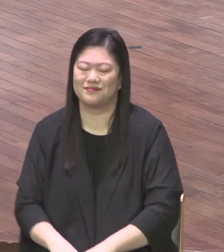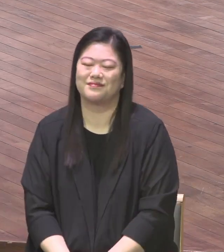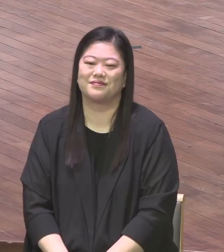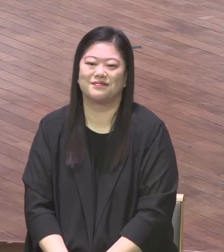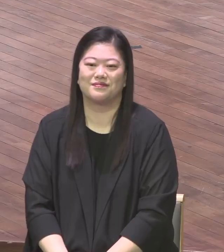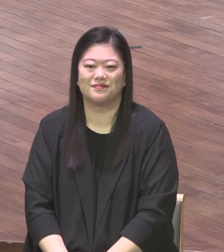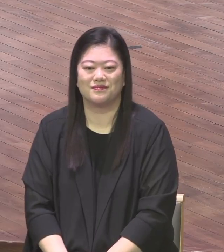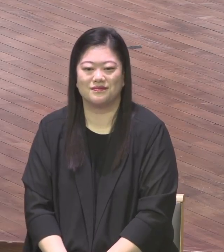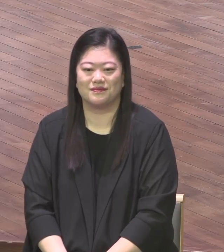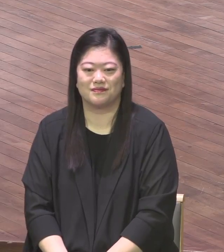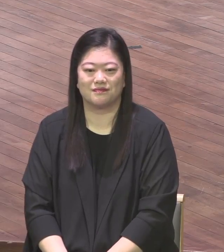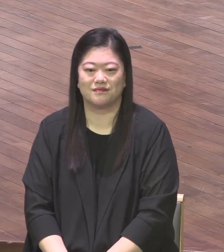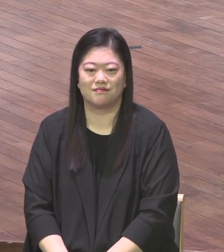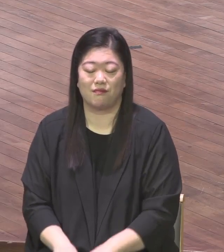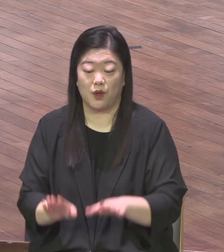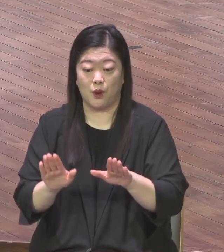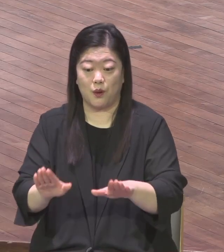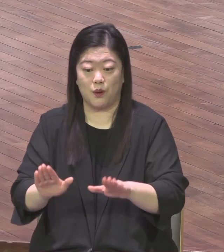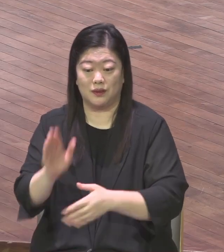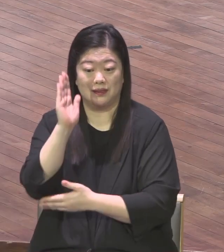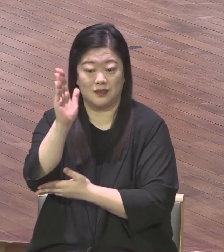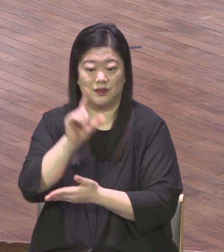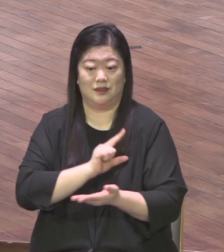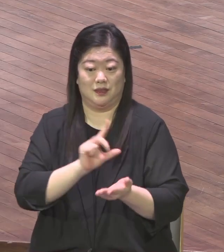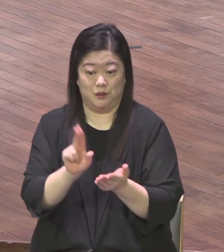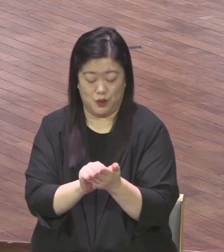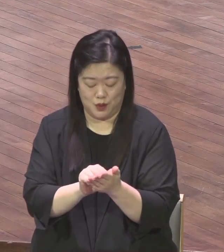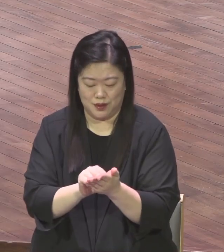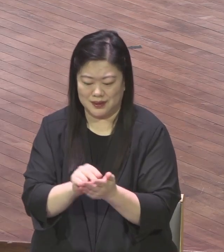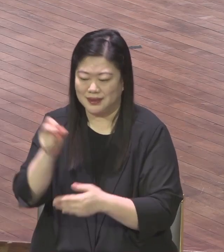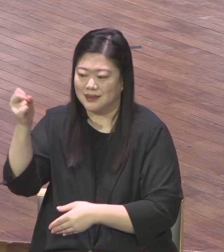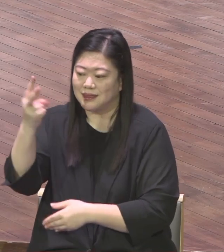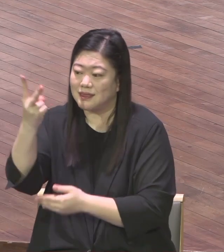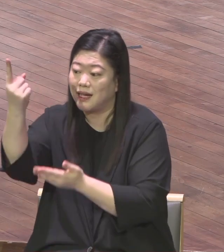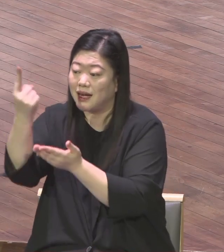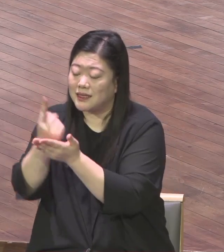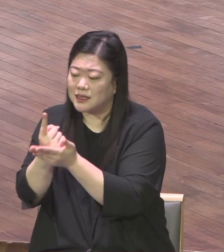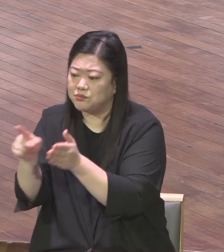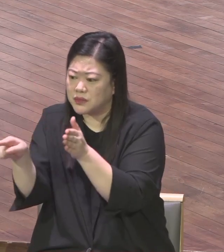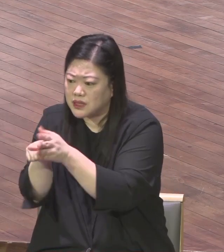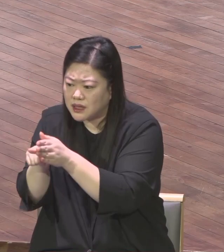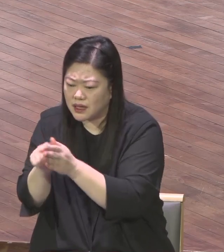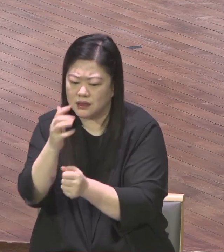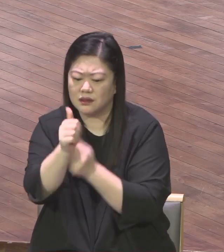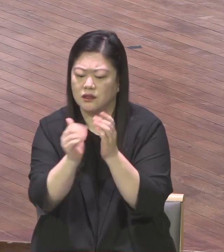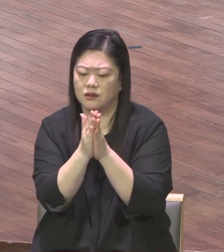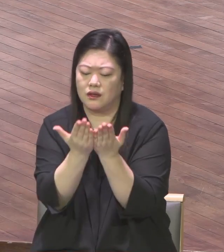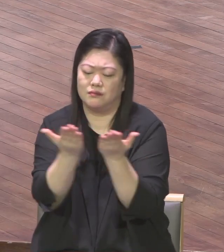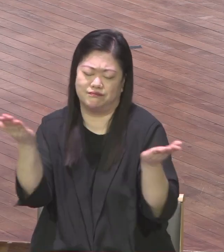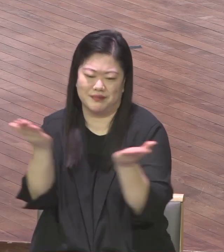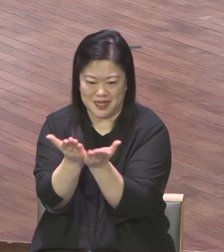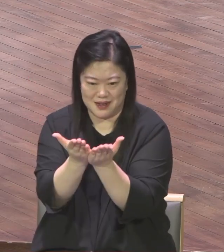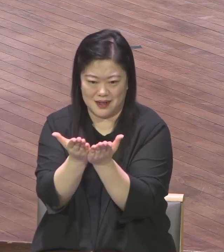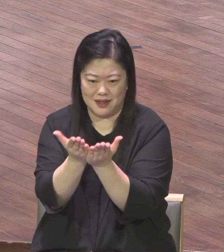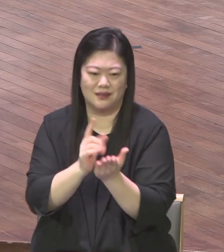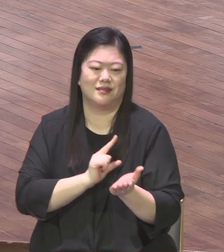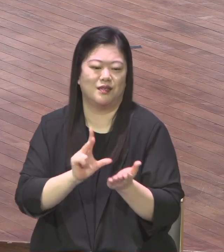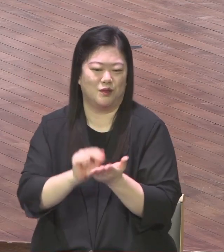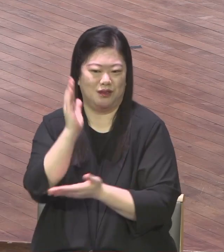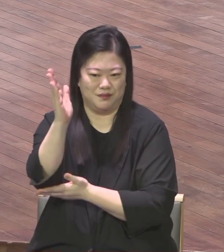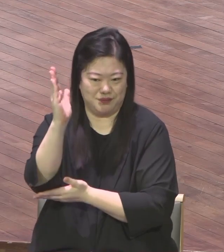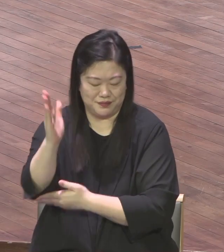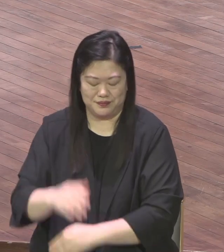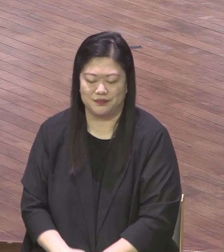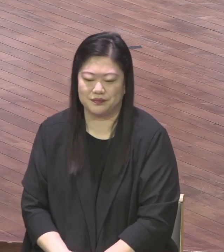이들의 말씀 가지고 성경적 재림신앙이라는 제목으로 말씀을 드립니다. 그리스도인에게 있어서